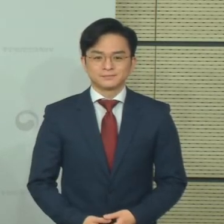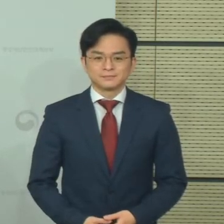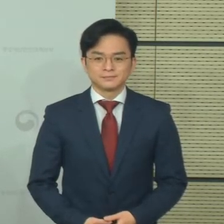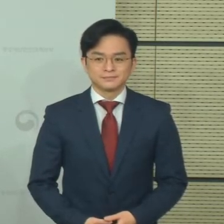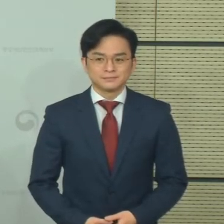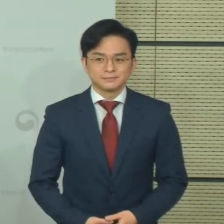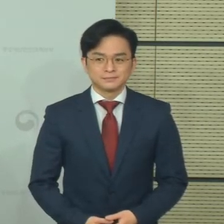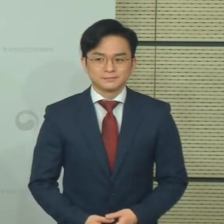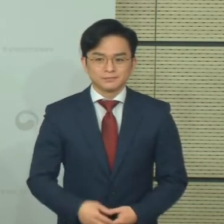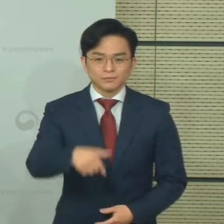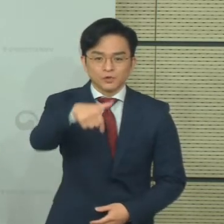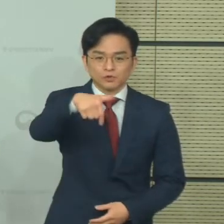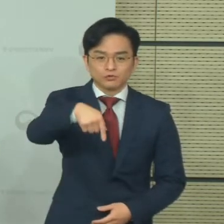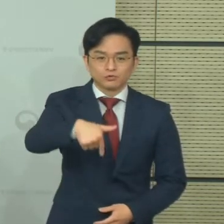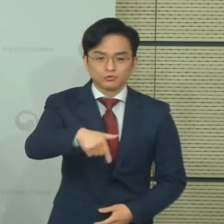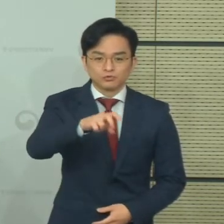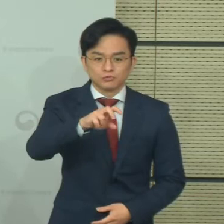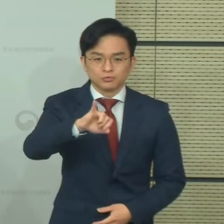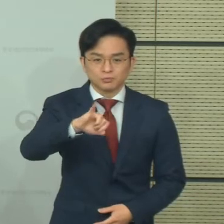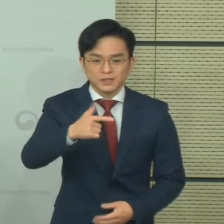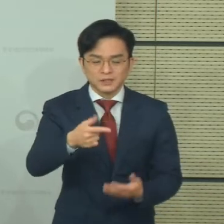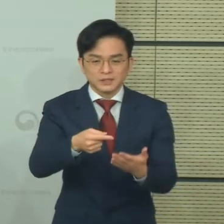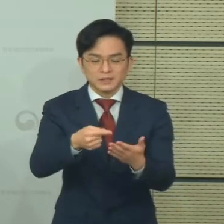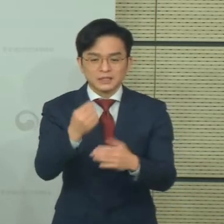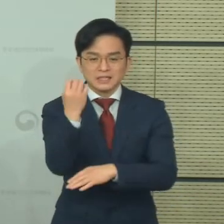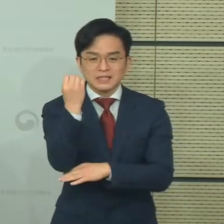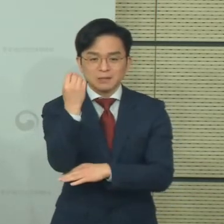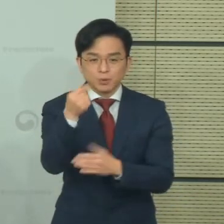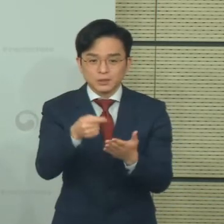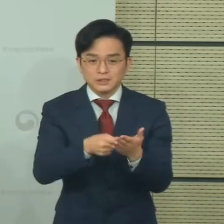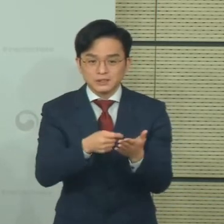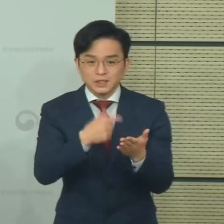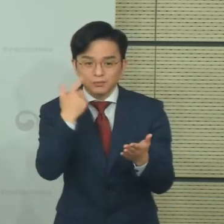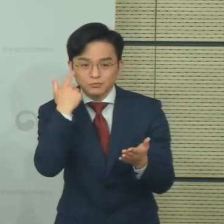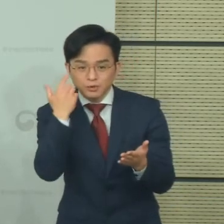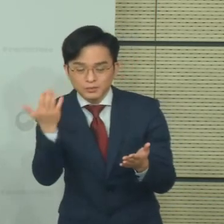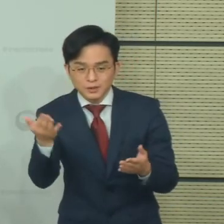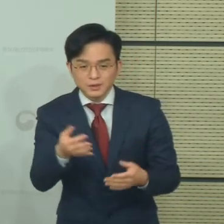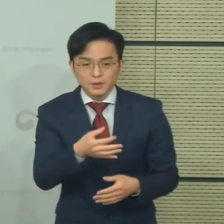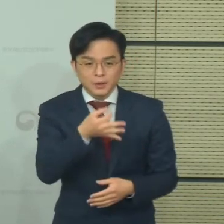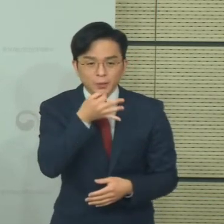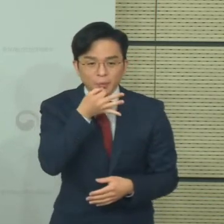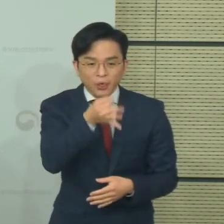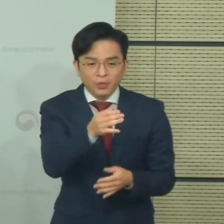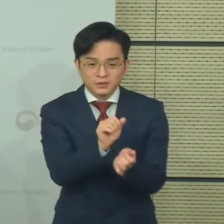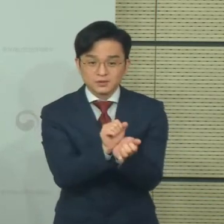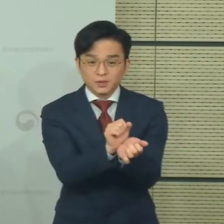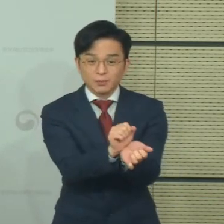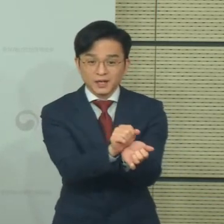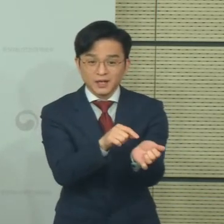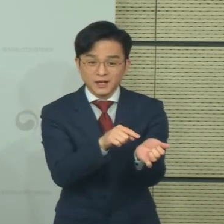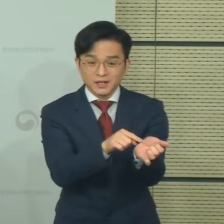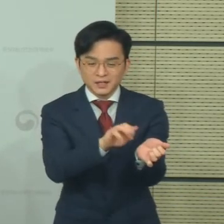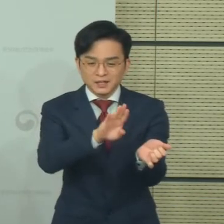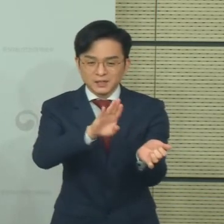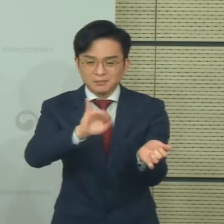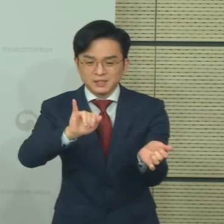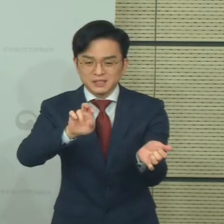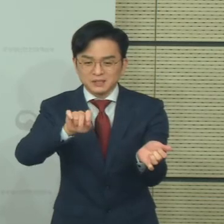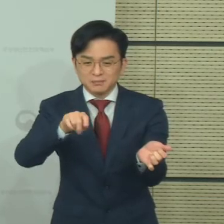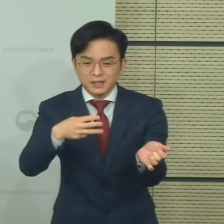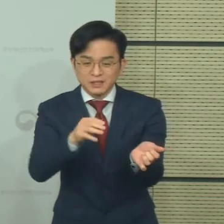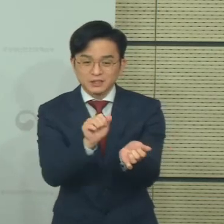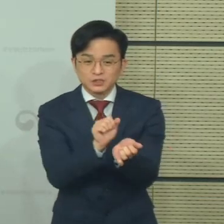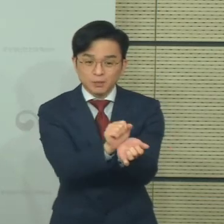네, 국민일보 최예슬 기자님 질의입니다. 비말 전파의 가능성이 가장 많은 건 사실 식당이라는 지적이